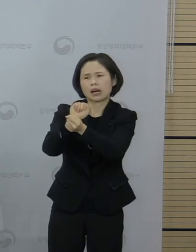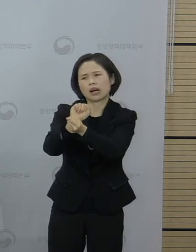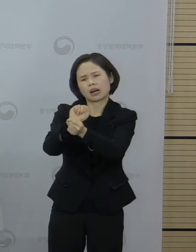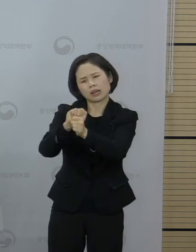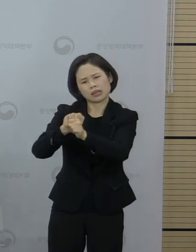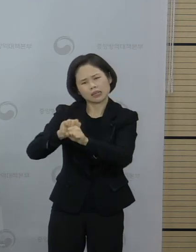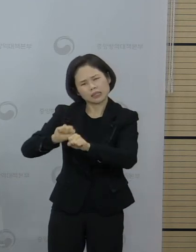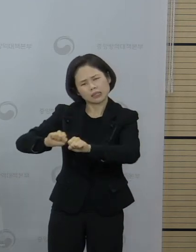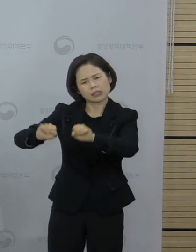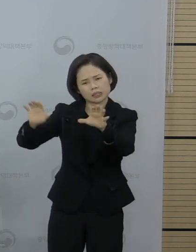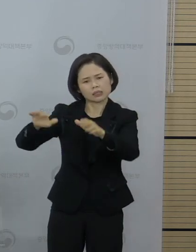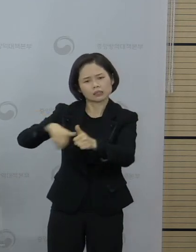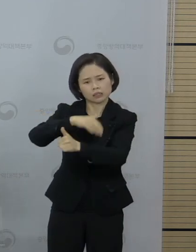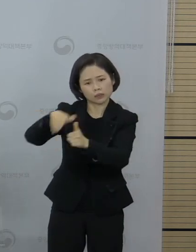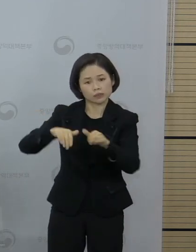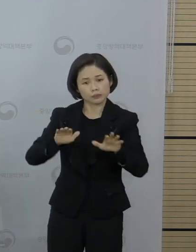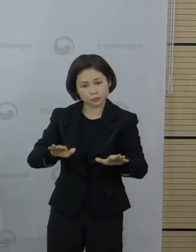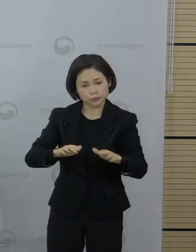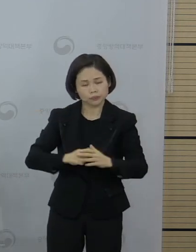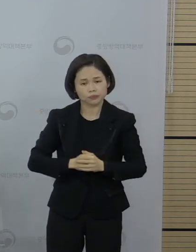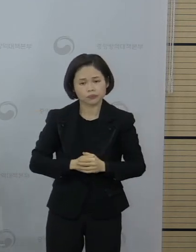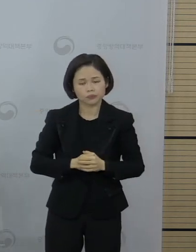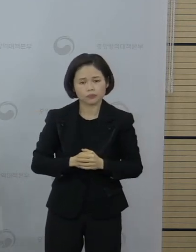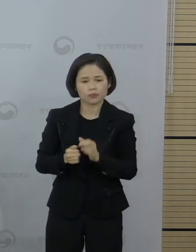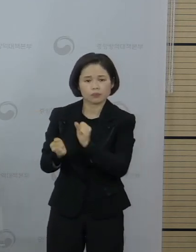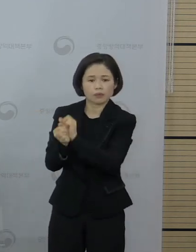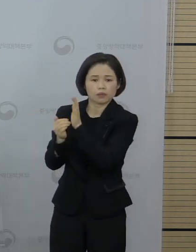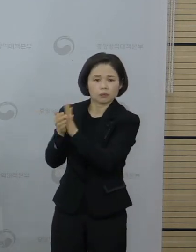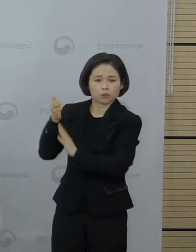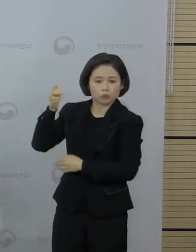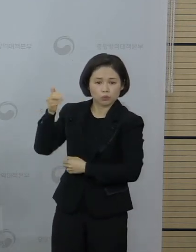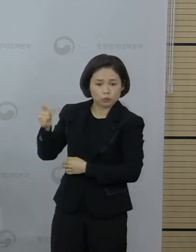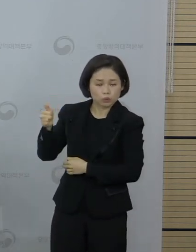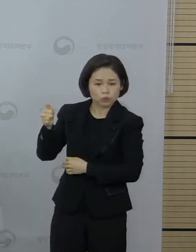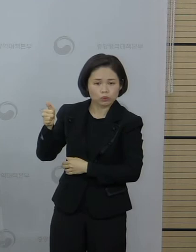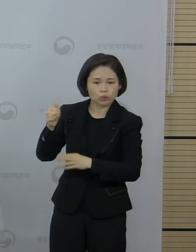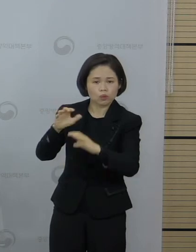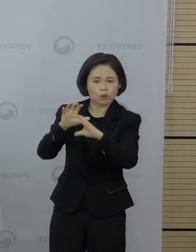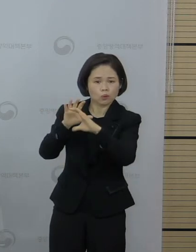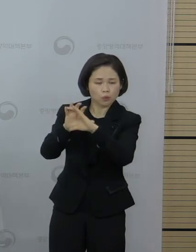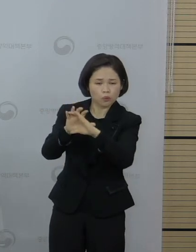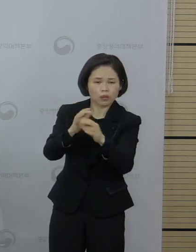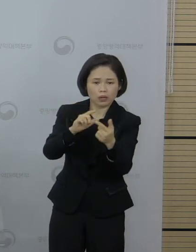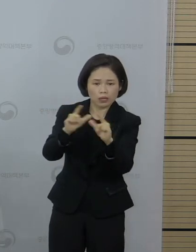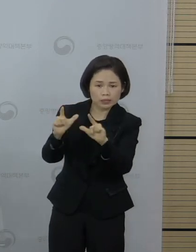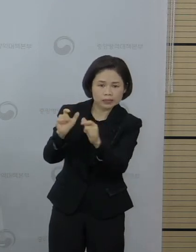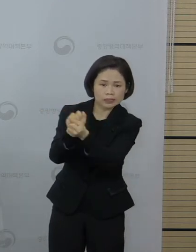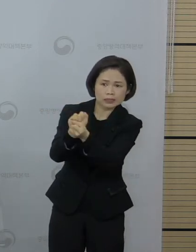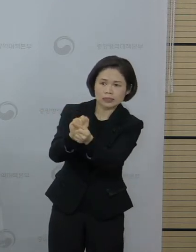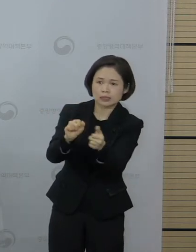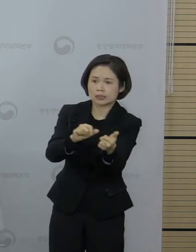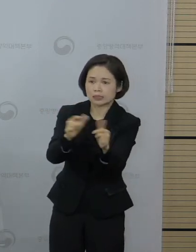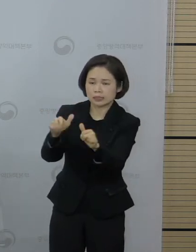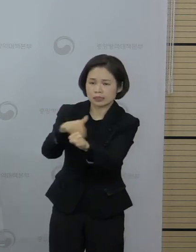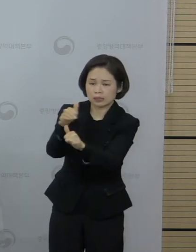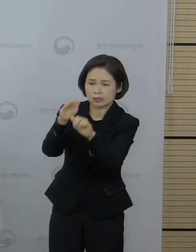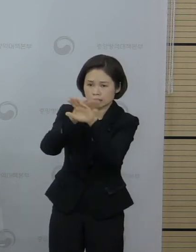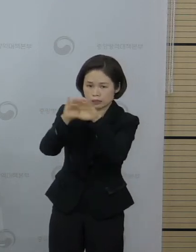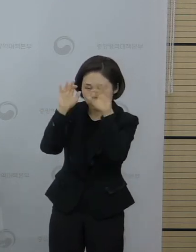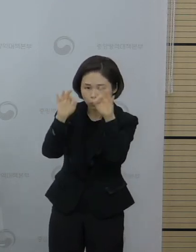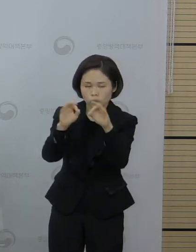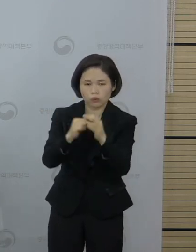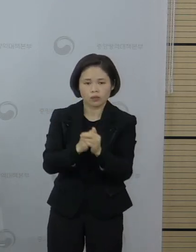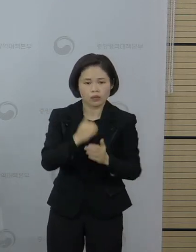거센 상황입니다. 저희 방역 당국은 코로나19의 또 다른 도전에 대응하면서 국산